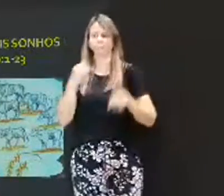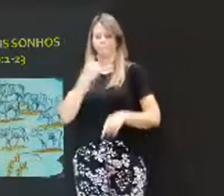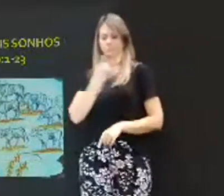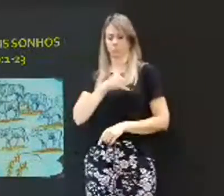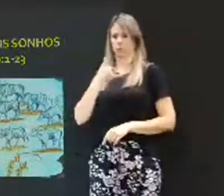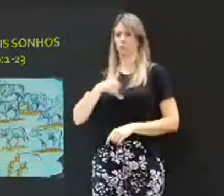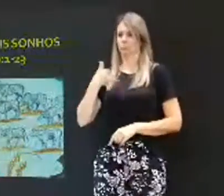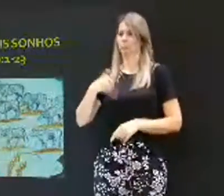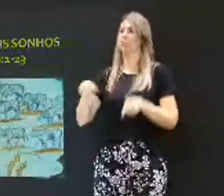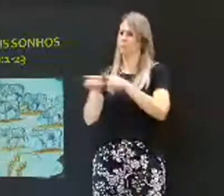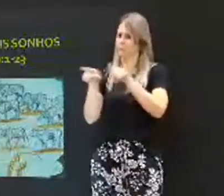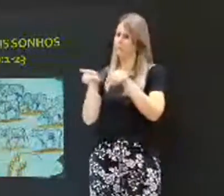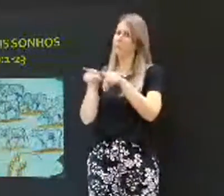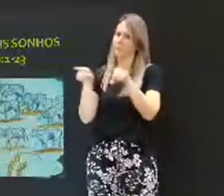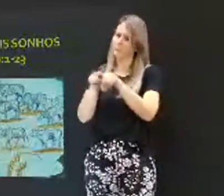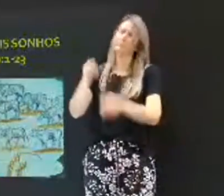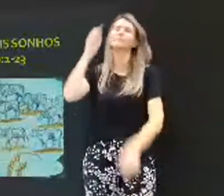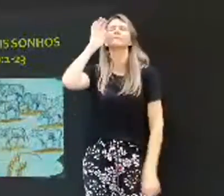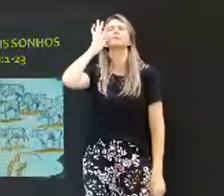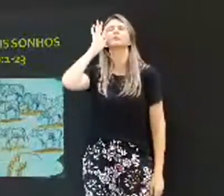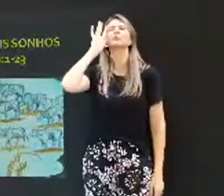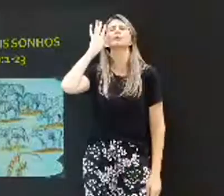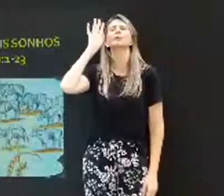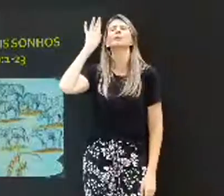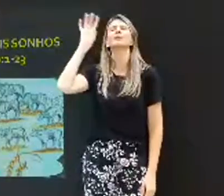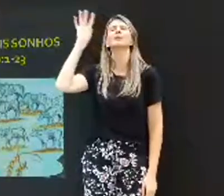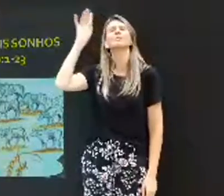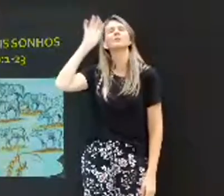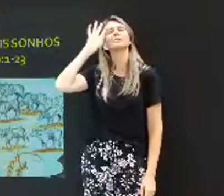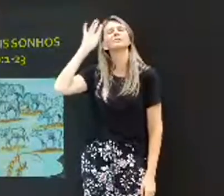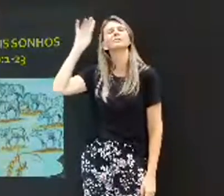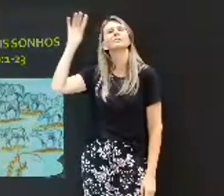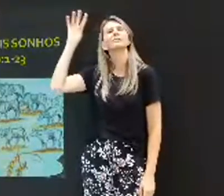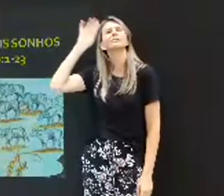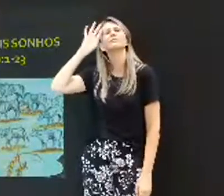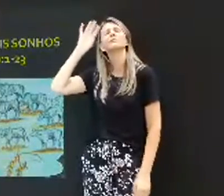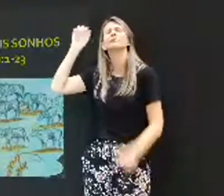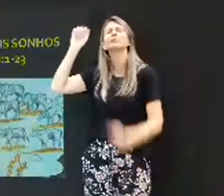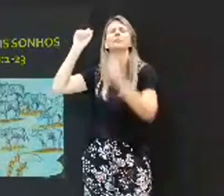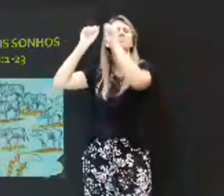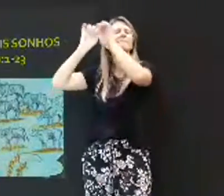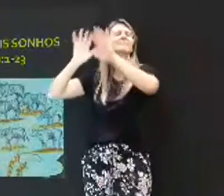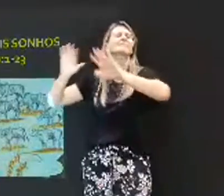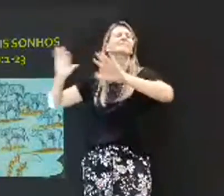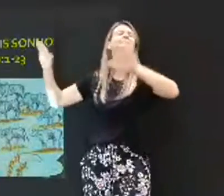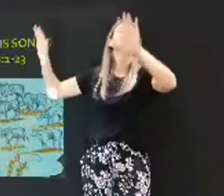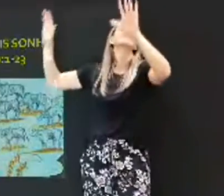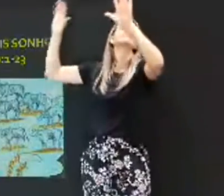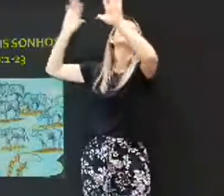Aí o rei ficou lá, mas tinha. Também José, ele tinha sonhado também.